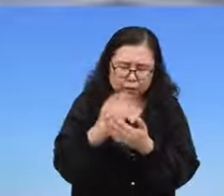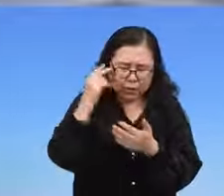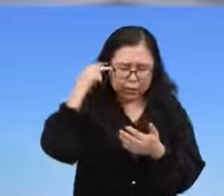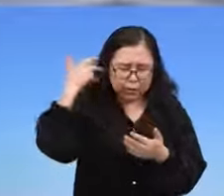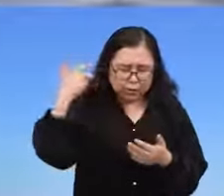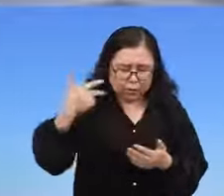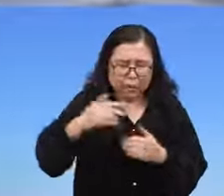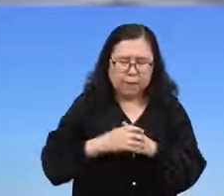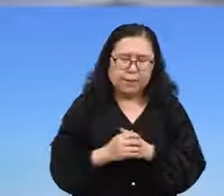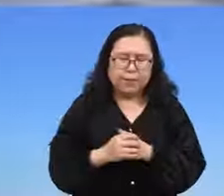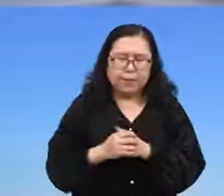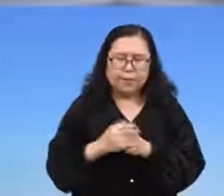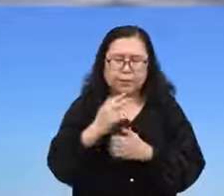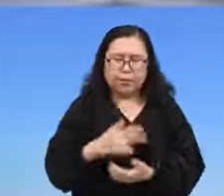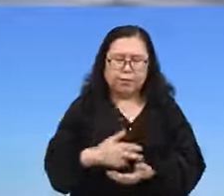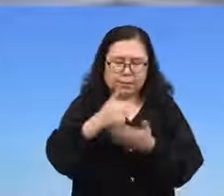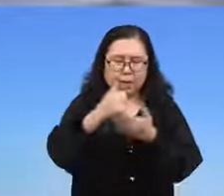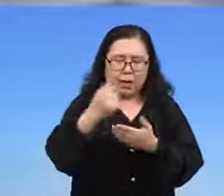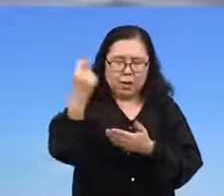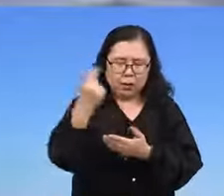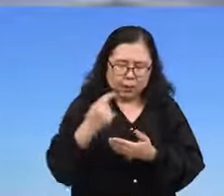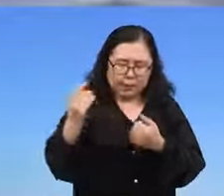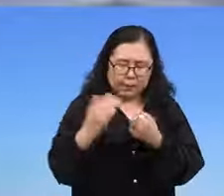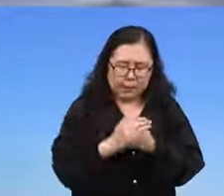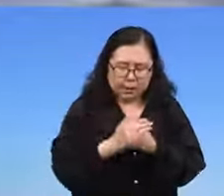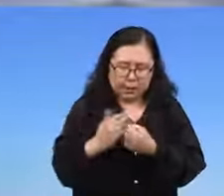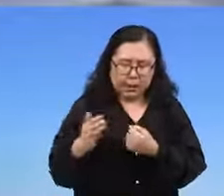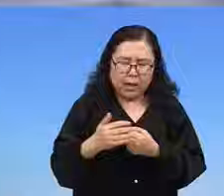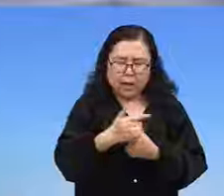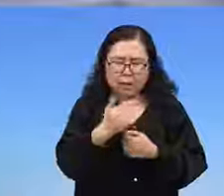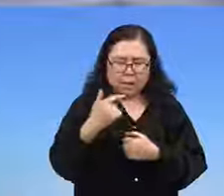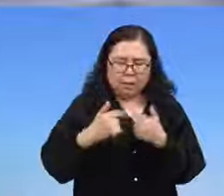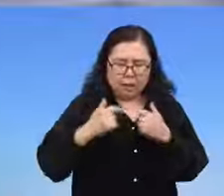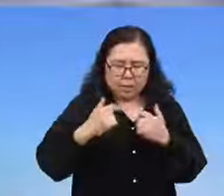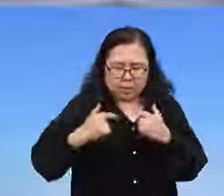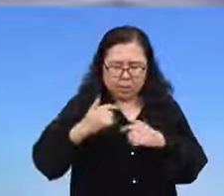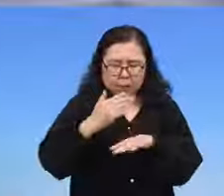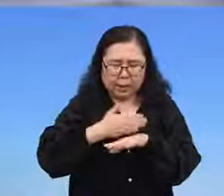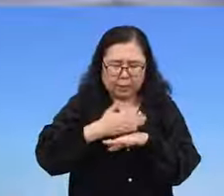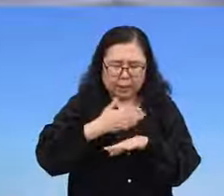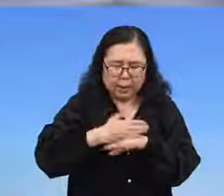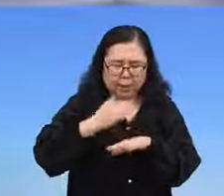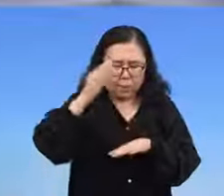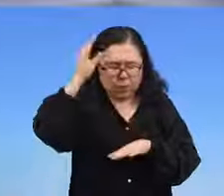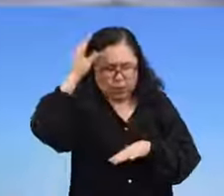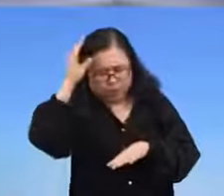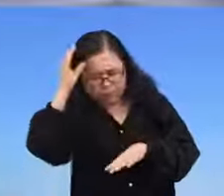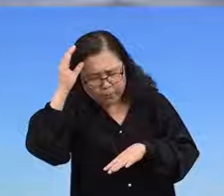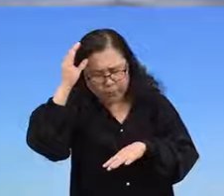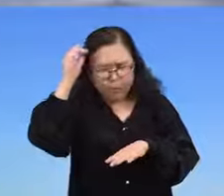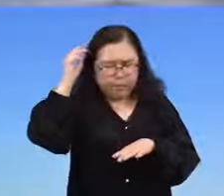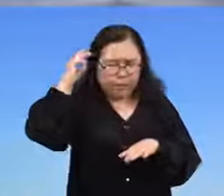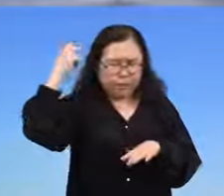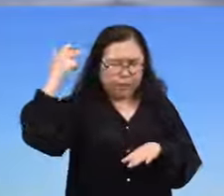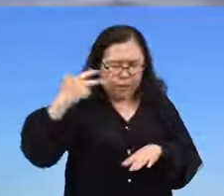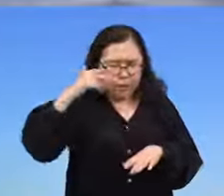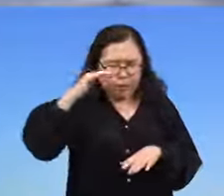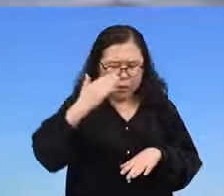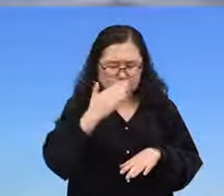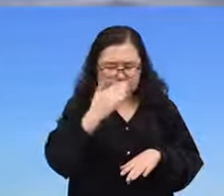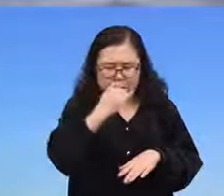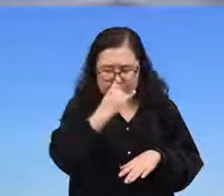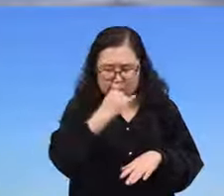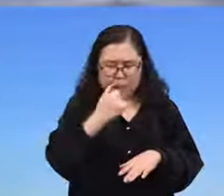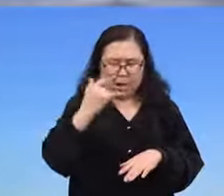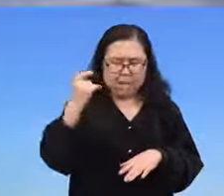이 한 주간은 주님의 오심으로 말미암아 너무나 기쁘고 감사하고 기대하는 그런 한 주간이